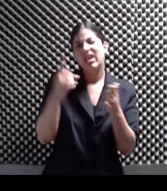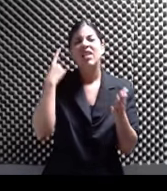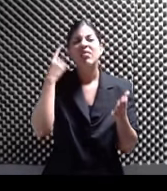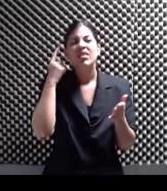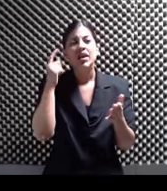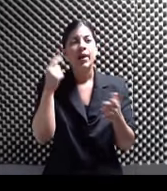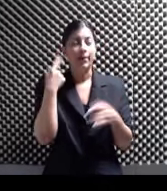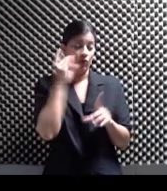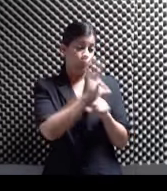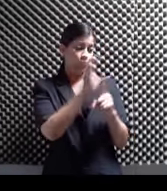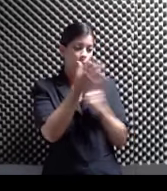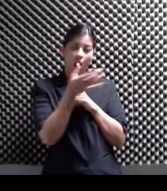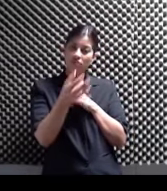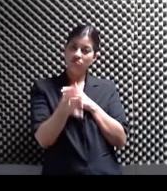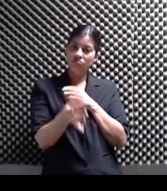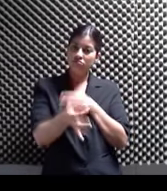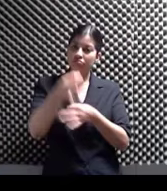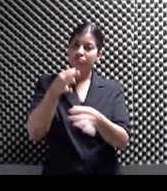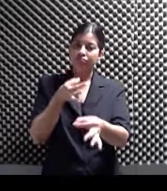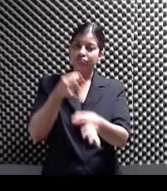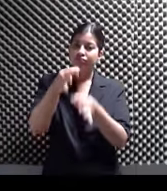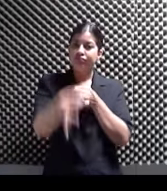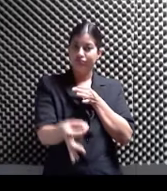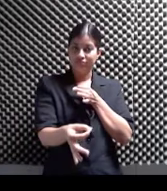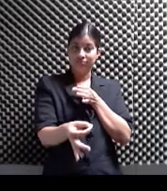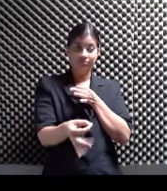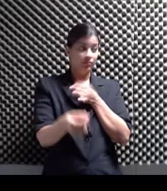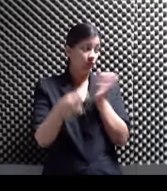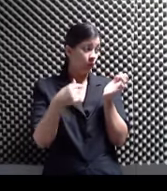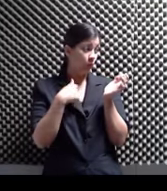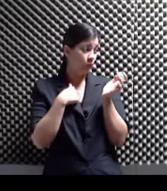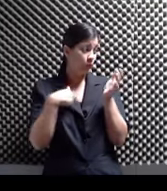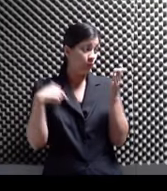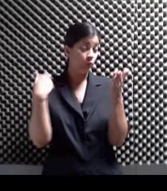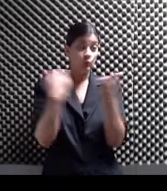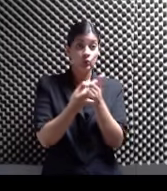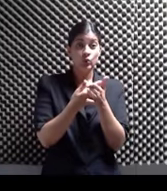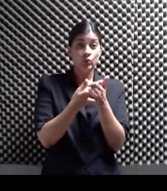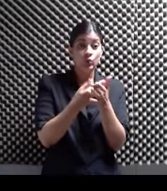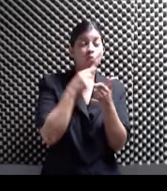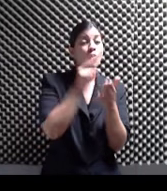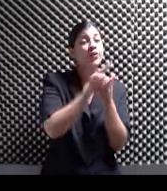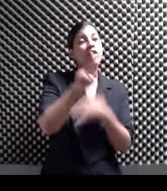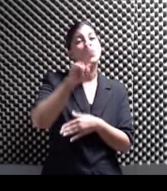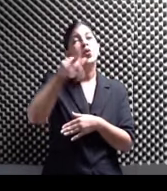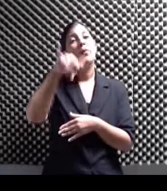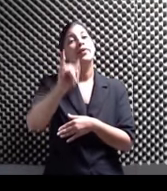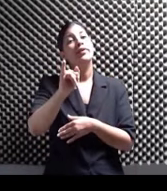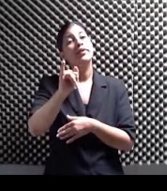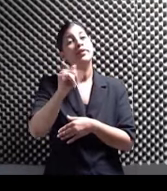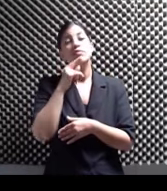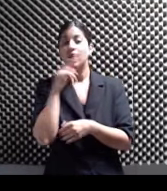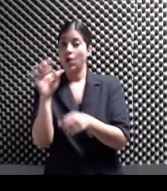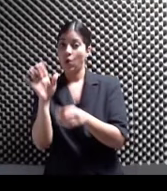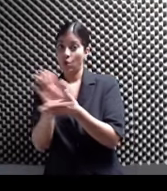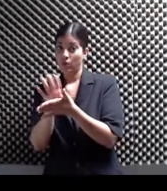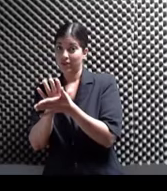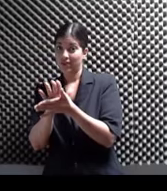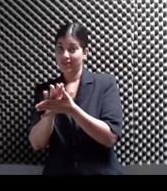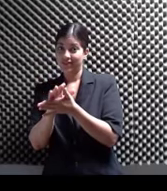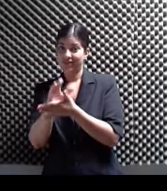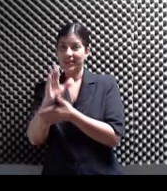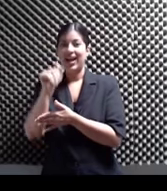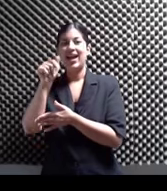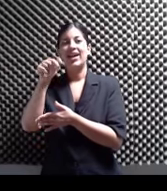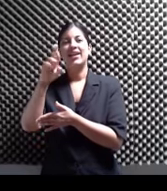el intercambio cultural. Desde que yo llego a la UPI y llego a la Escuela de Arquitectura, me empiezo a